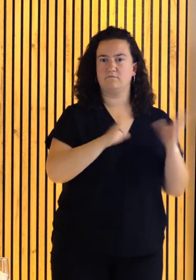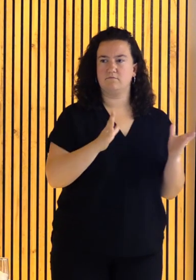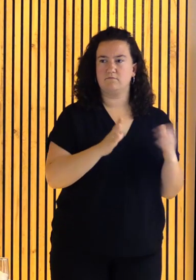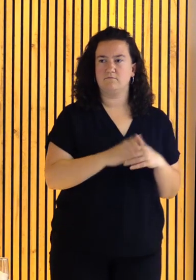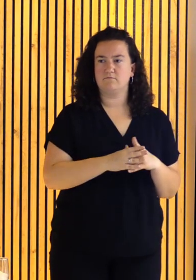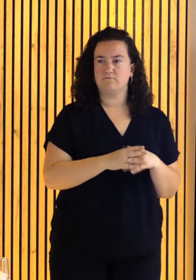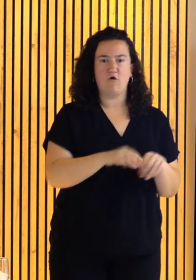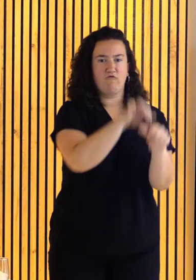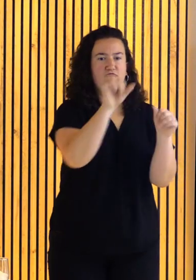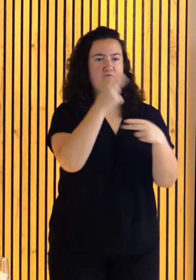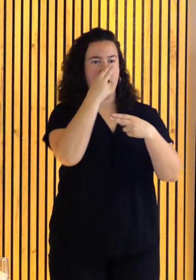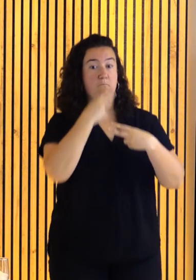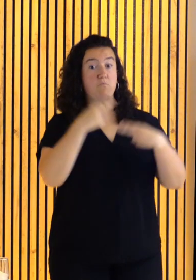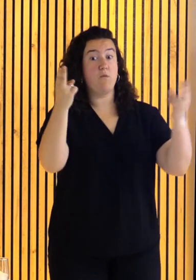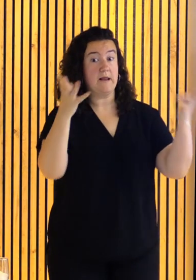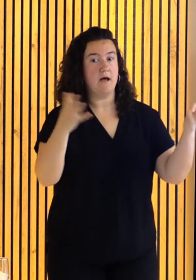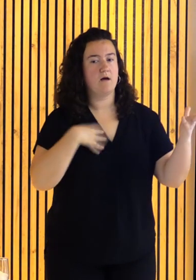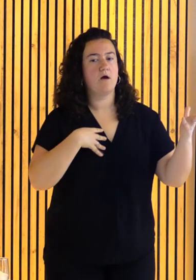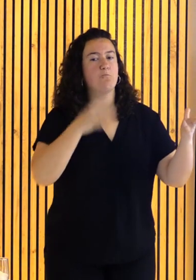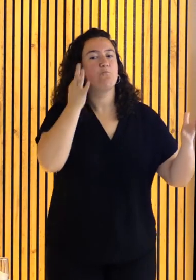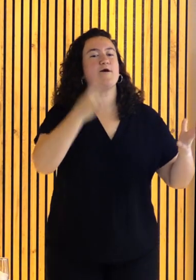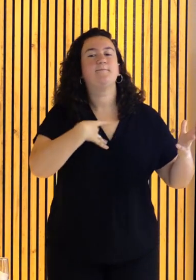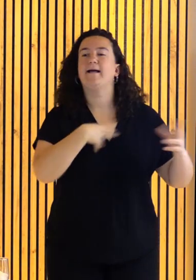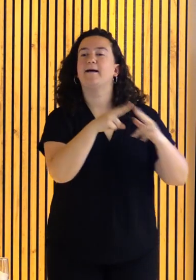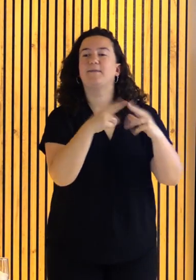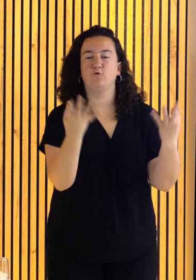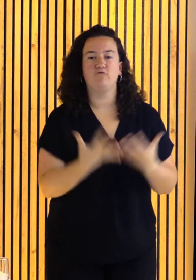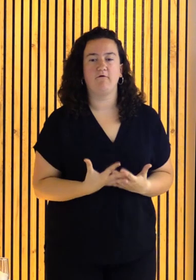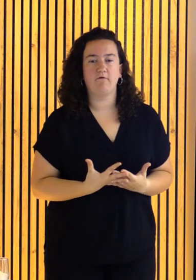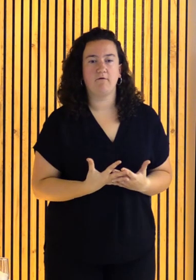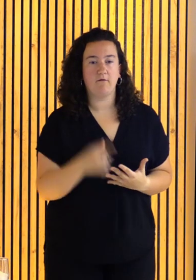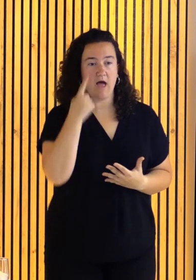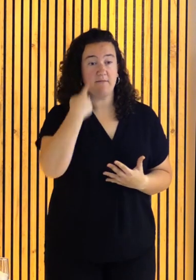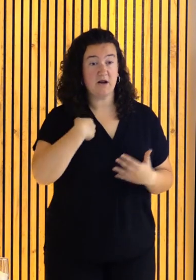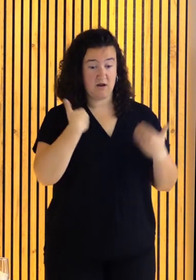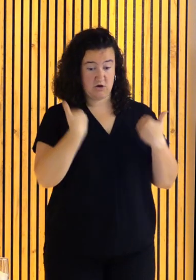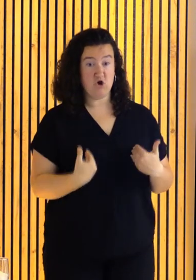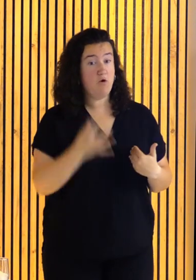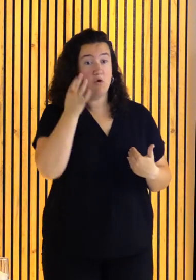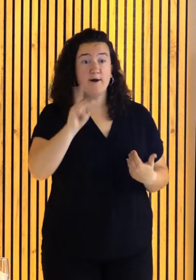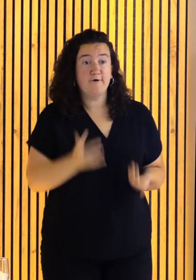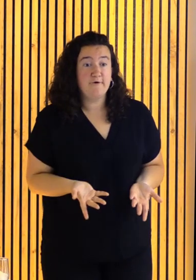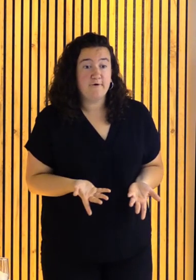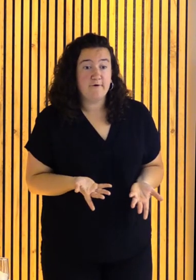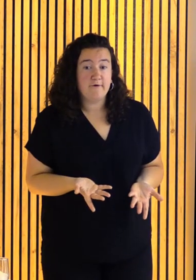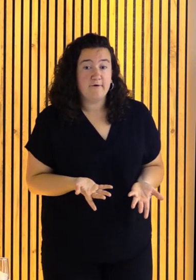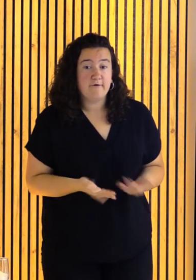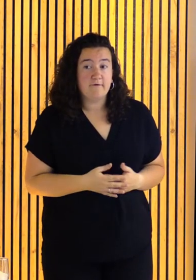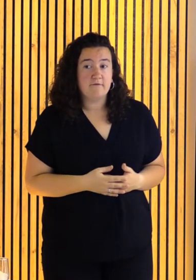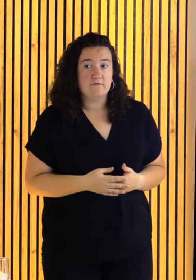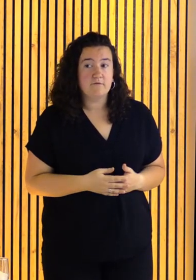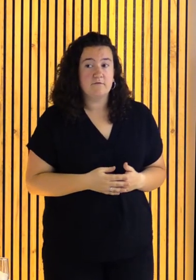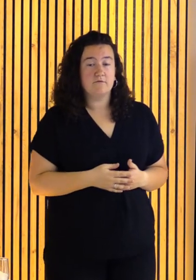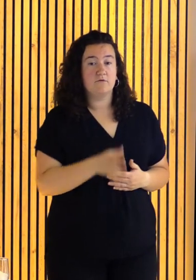bueno, modu publiko batean emakume zuriei ia bera esaltzen beltza, esaltzen emakumea barkatu. Ba, ez